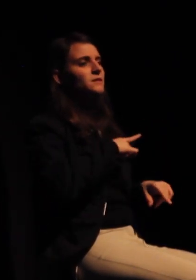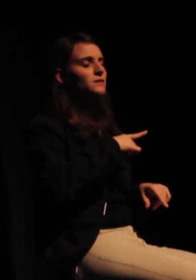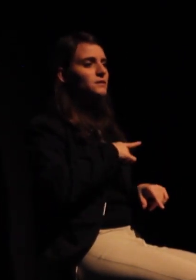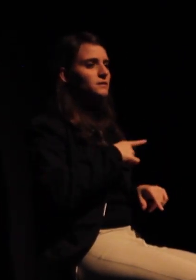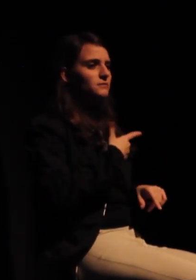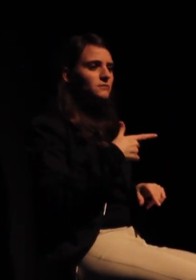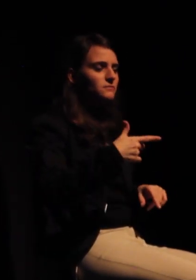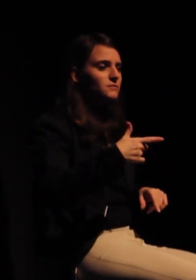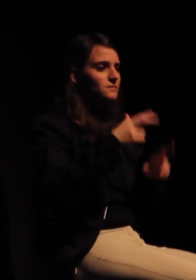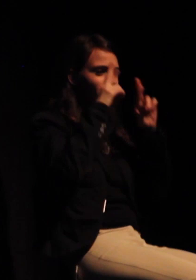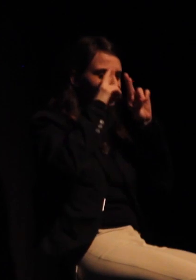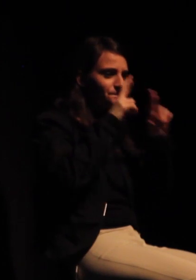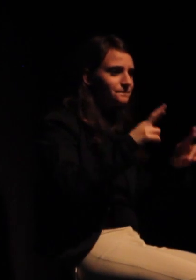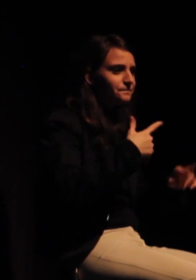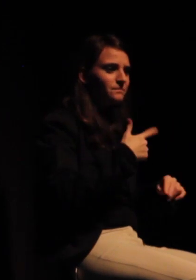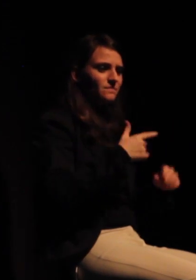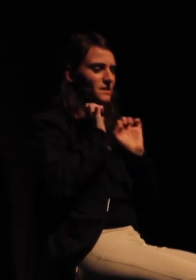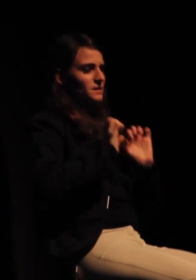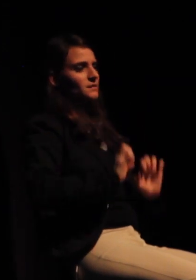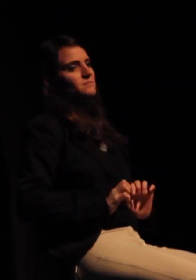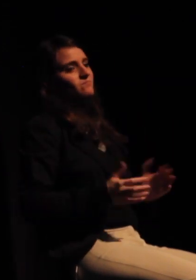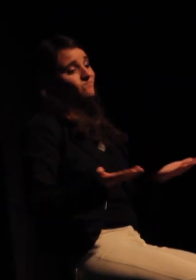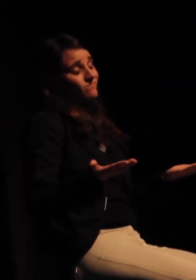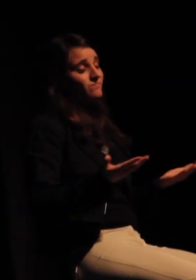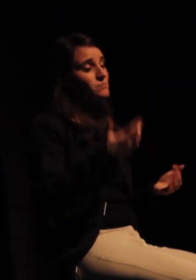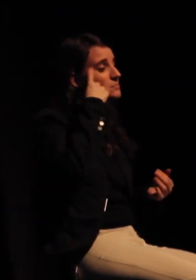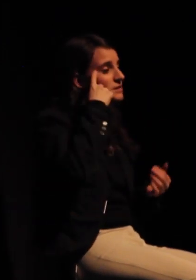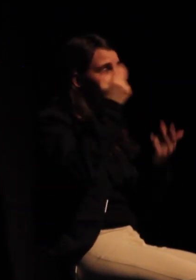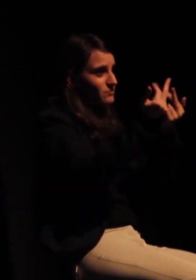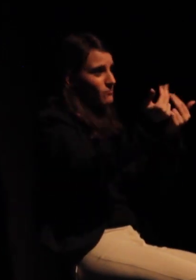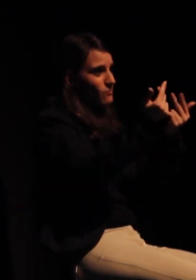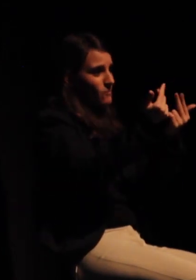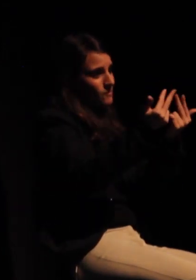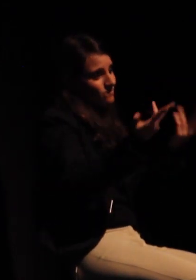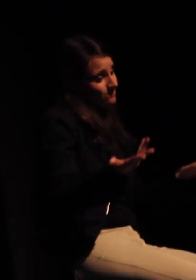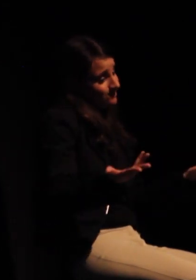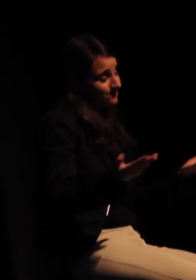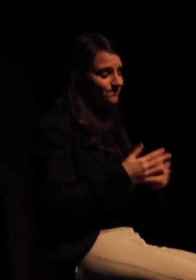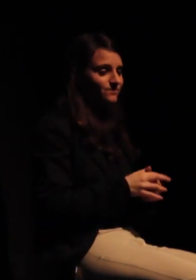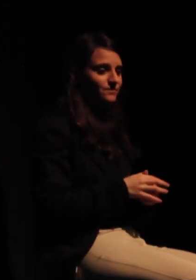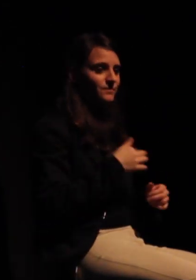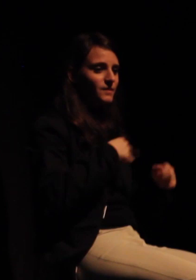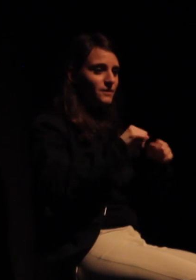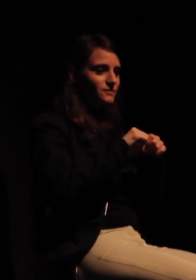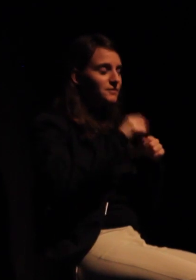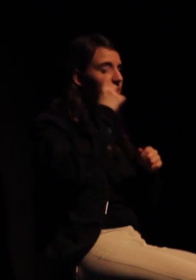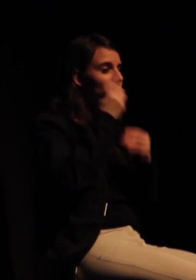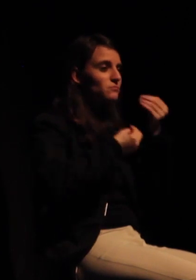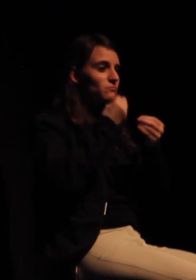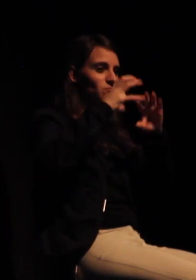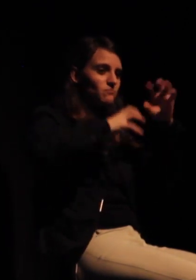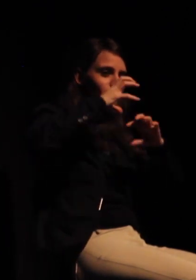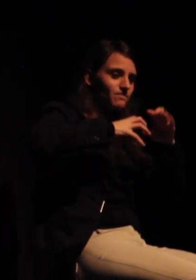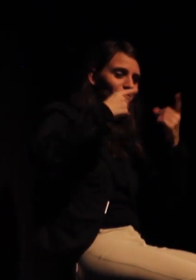adianta você fazer um livro com 2 personagens que pensam a mesma coisa, ou 3 personagens que pensam igual, porque aí não é. Eu faço para ver